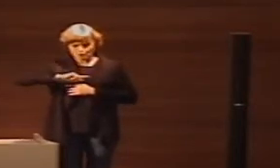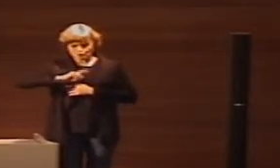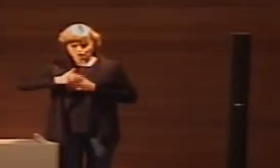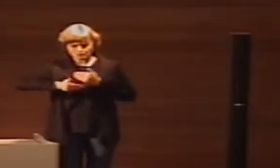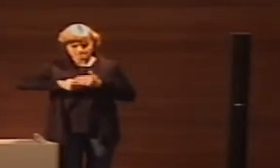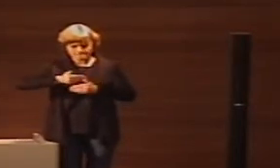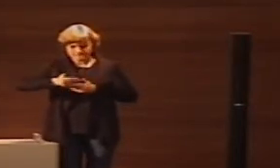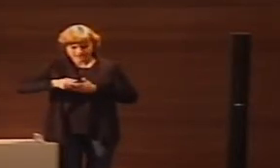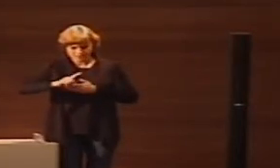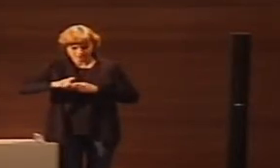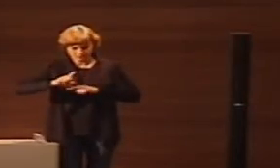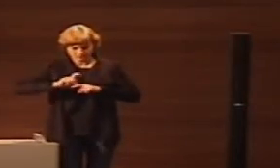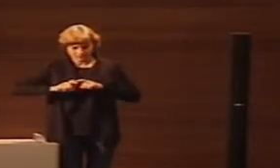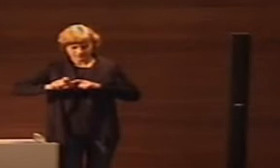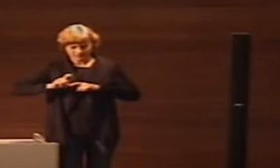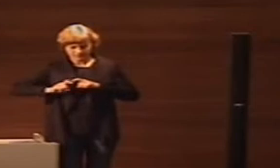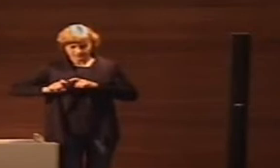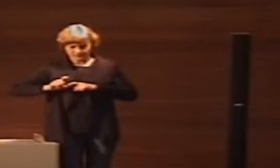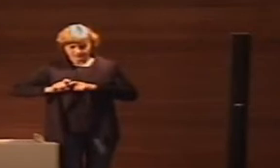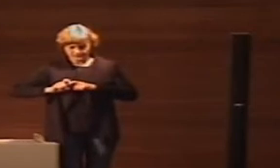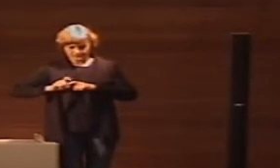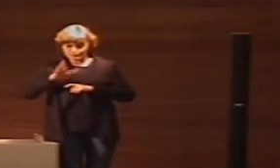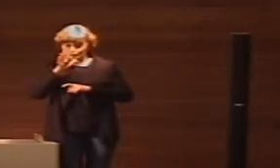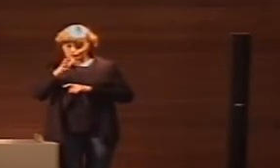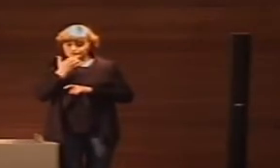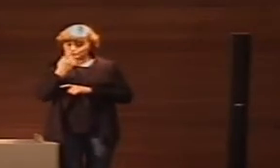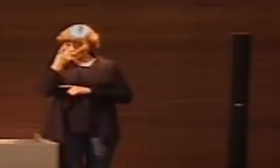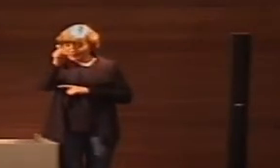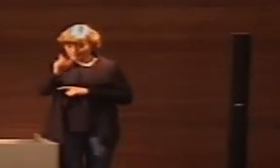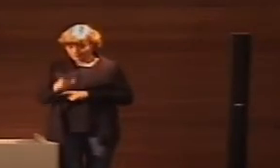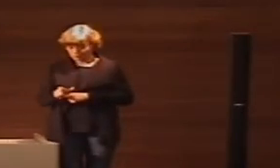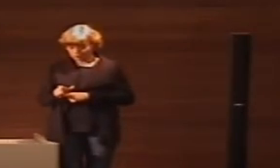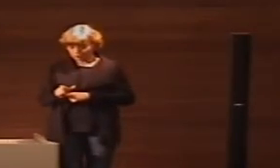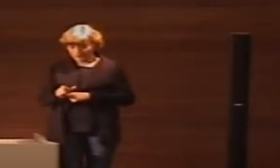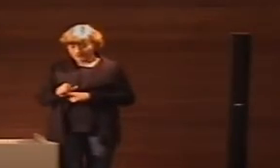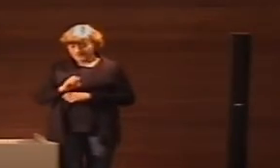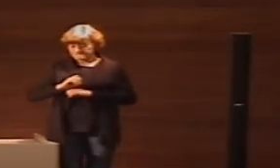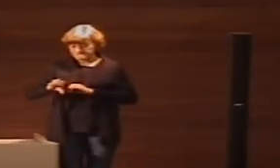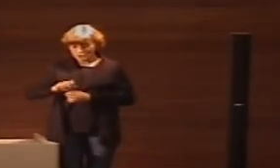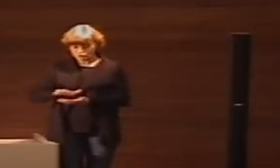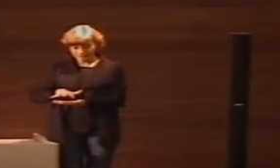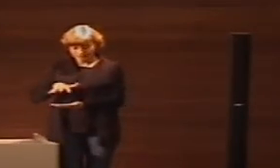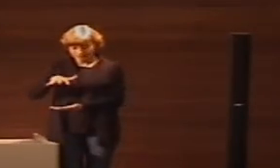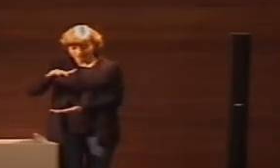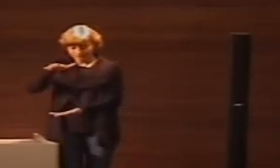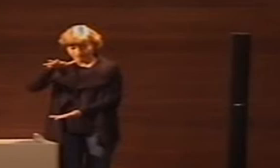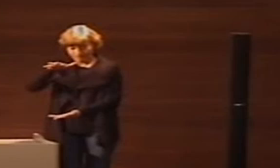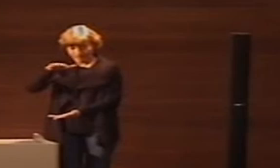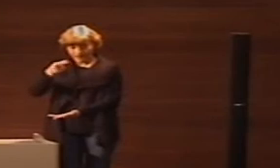más produce no va a pagar más, sino va a ser al revés. Es decir, el